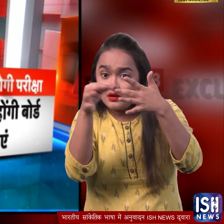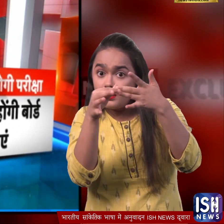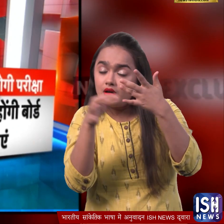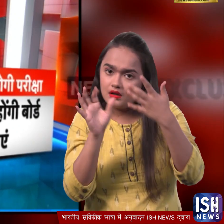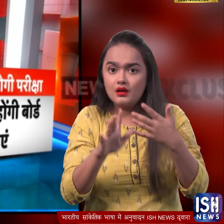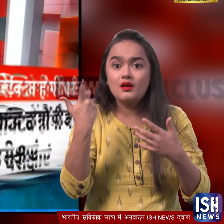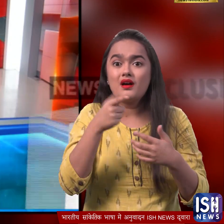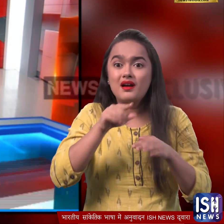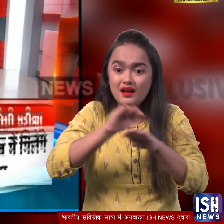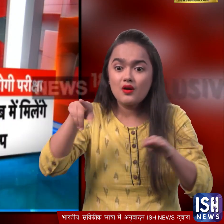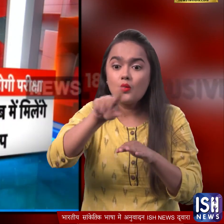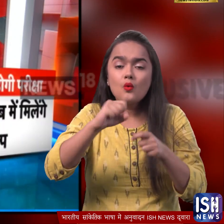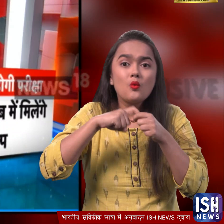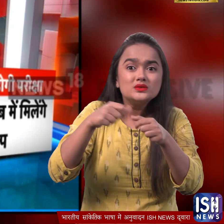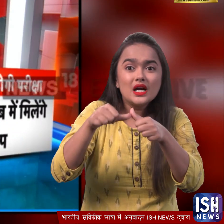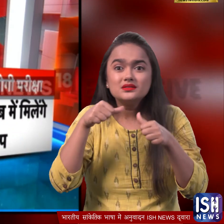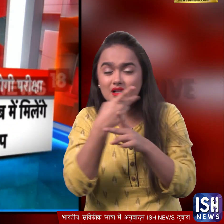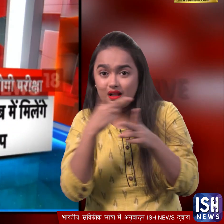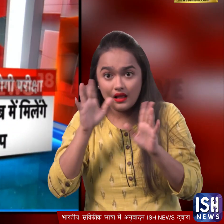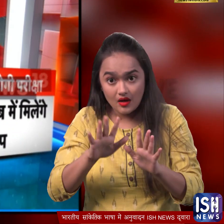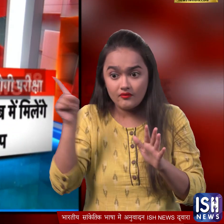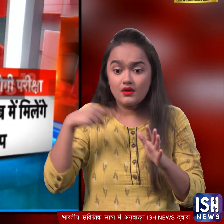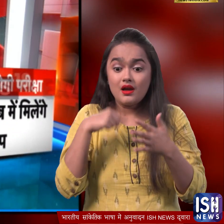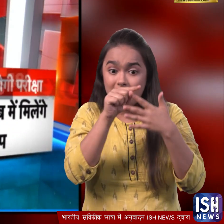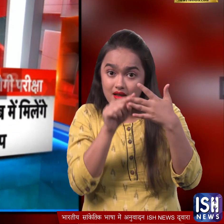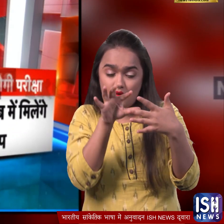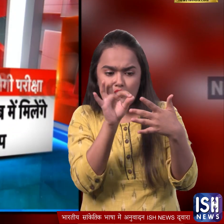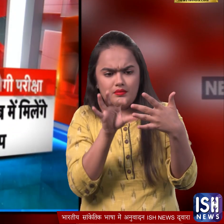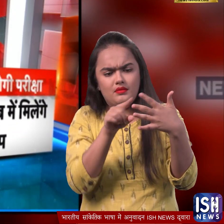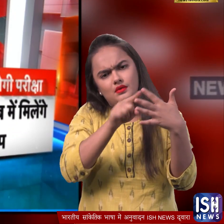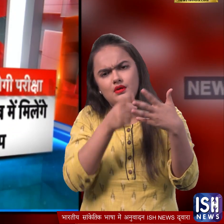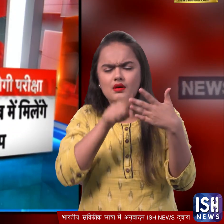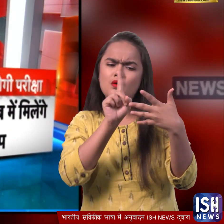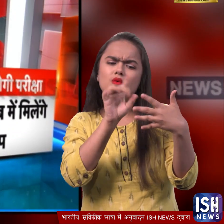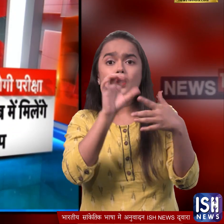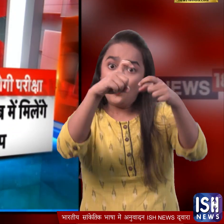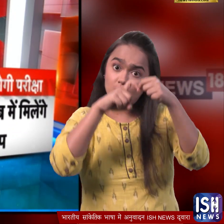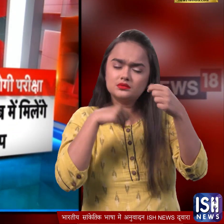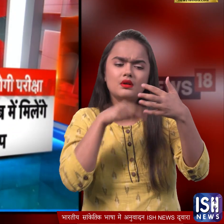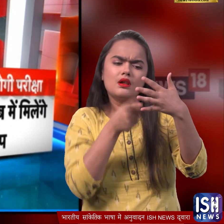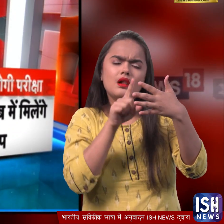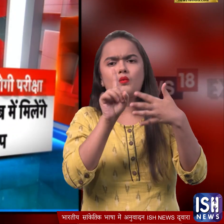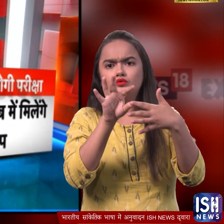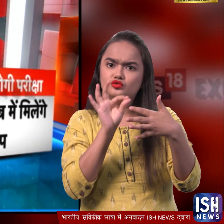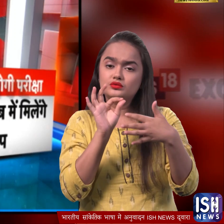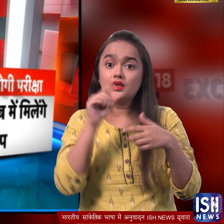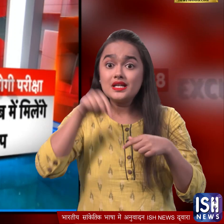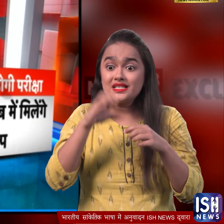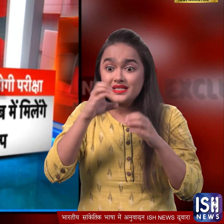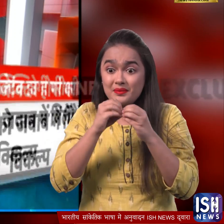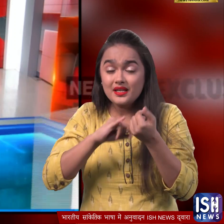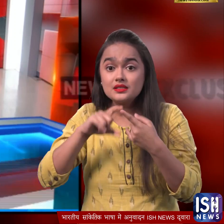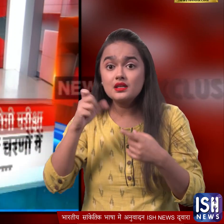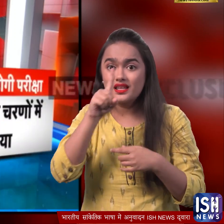मतलब ये कि छात्रों को उनके सवाल के जवाब में कुछ विकल्प दिए जाएंगे और उन्हें उनमें एक सही जवाब चुनना होगा। इस